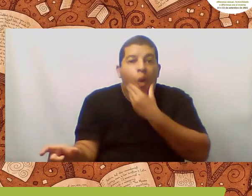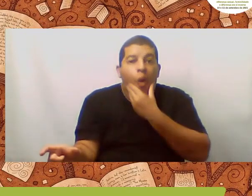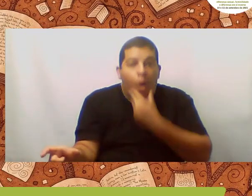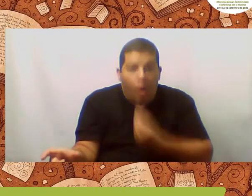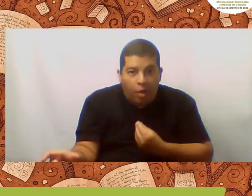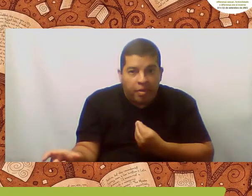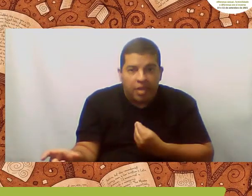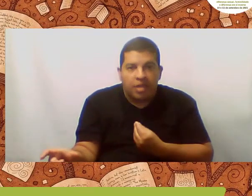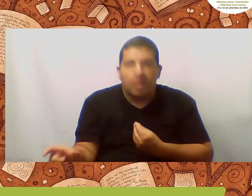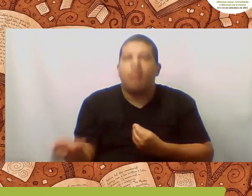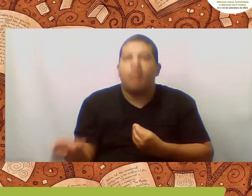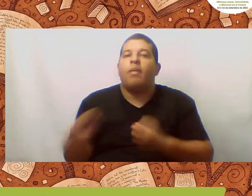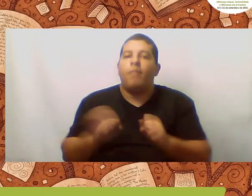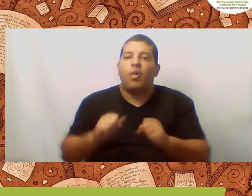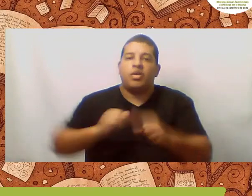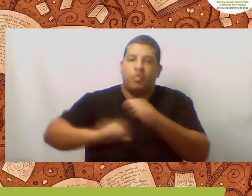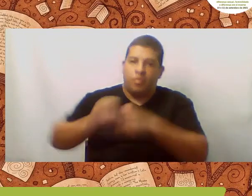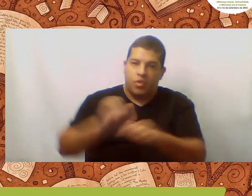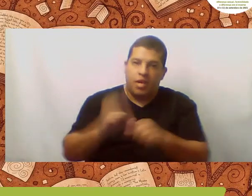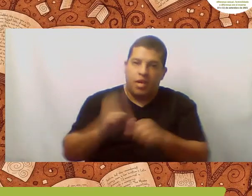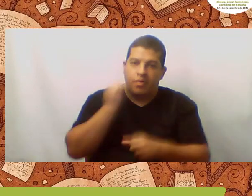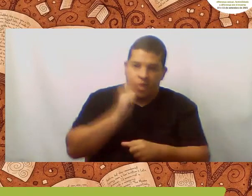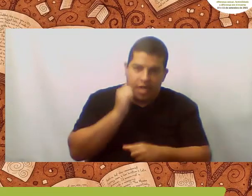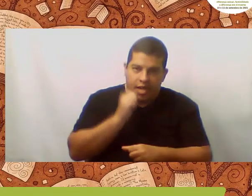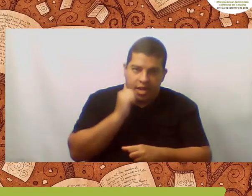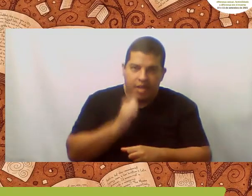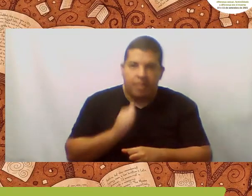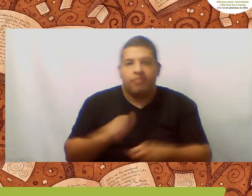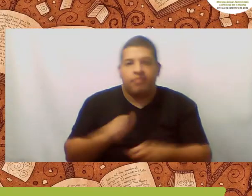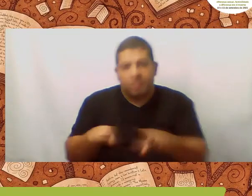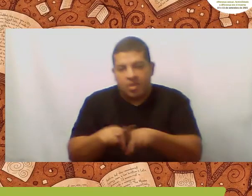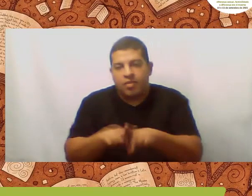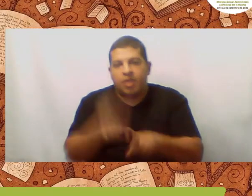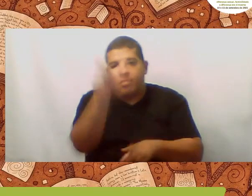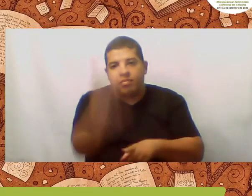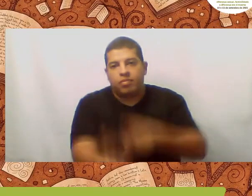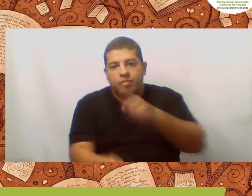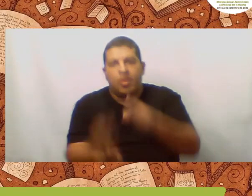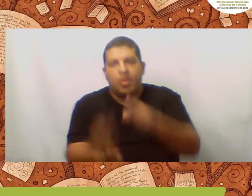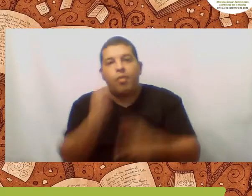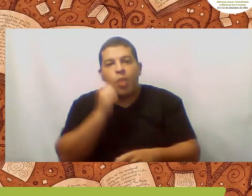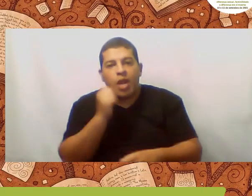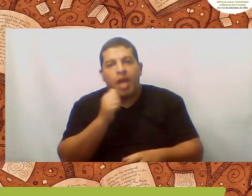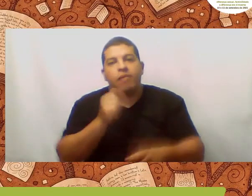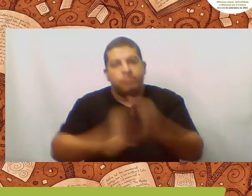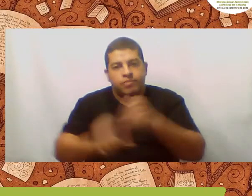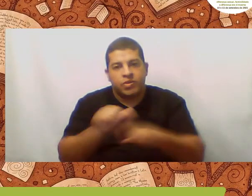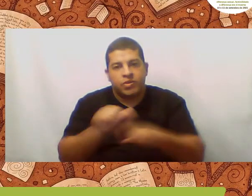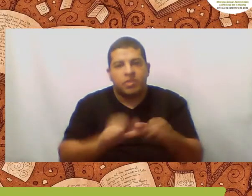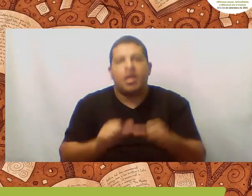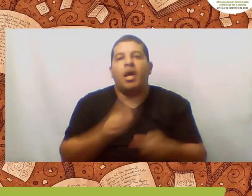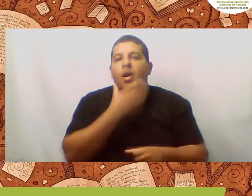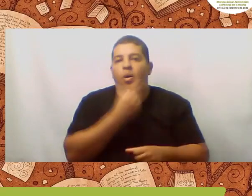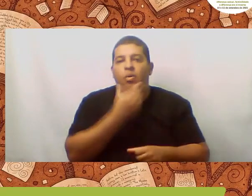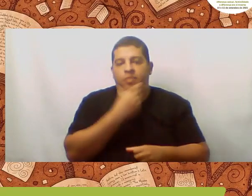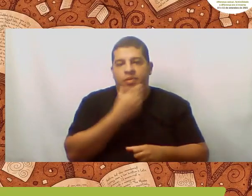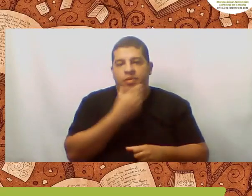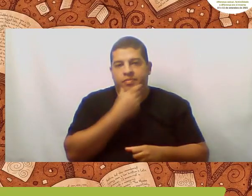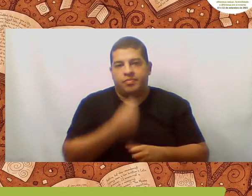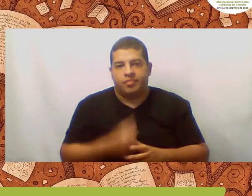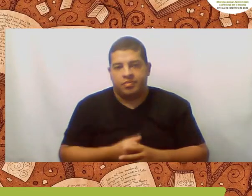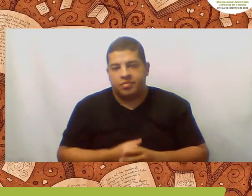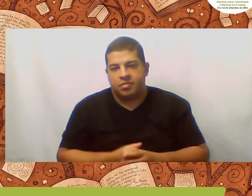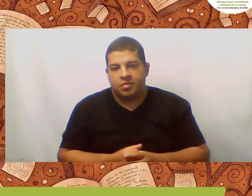a variação do sistema propriamente humoral, né? Então, nessa perspectiva, né,